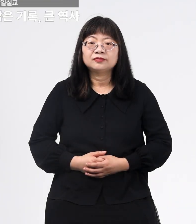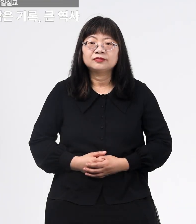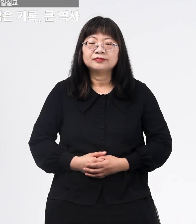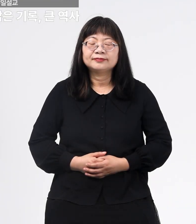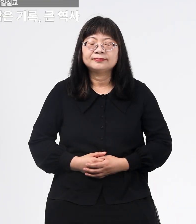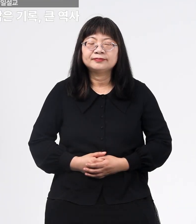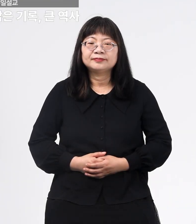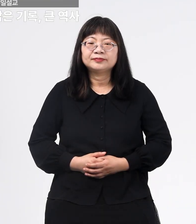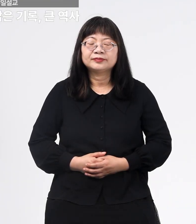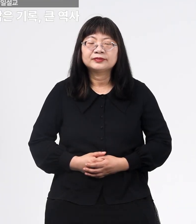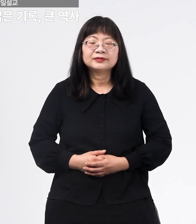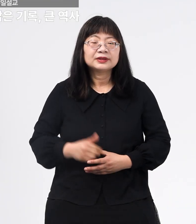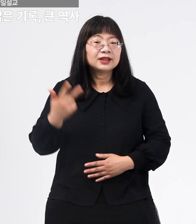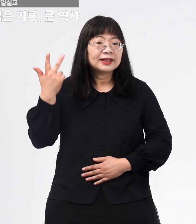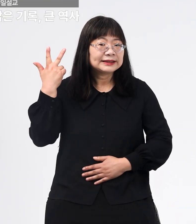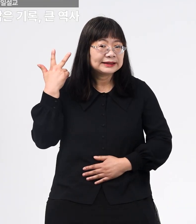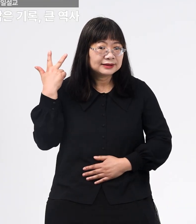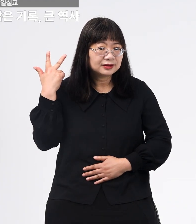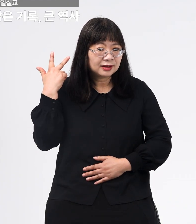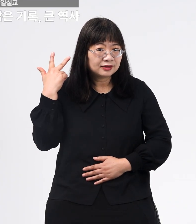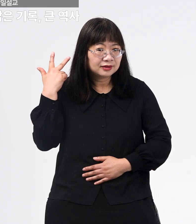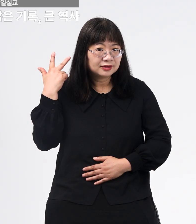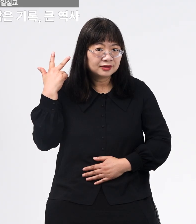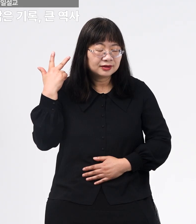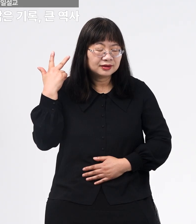우리 지난주는